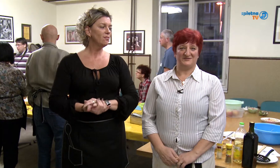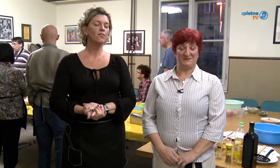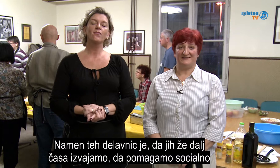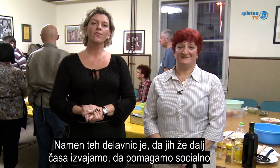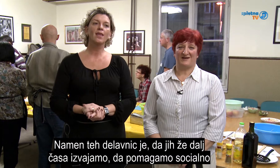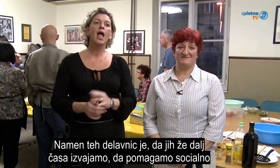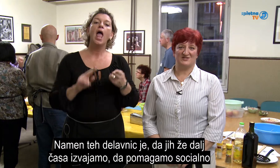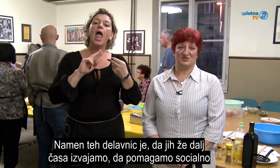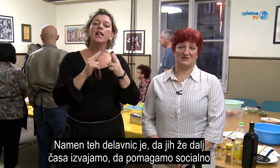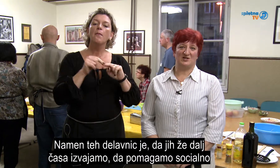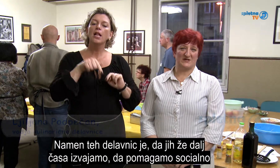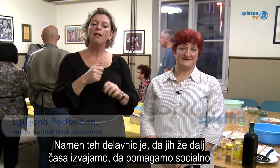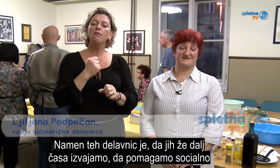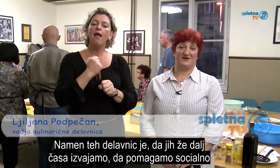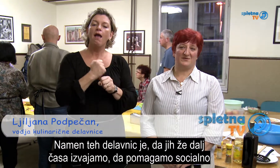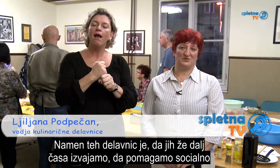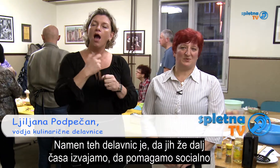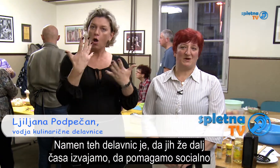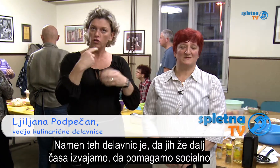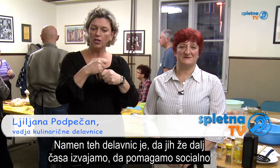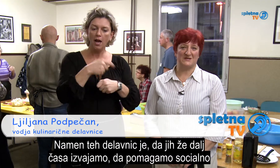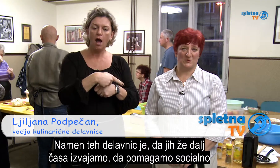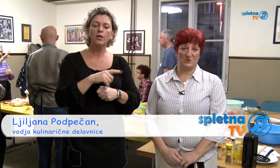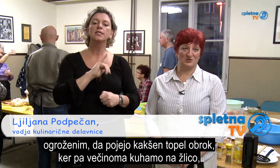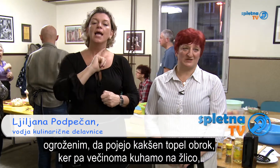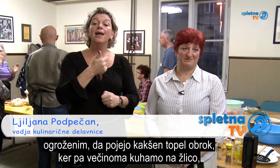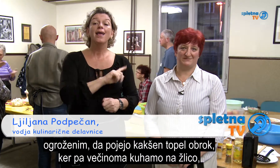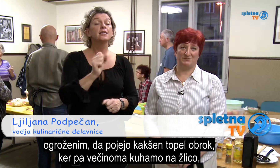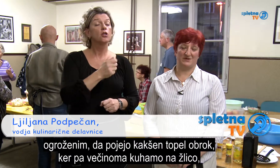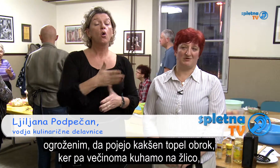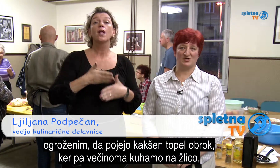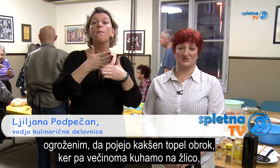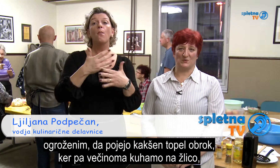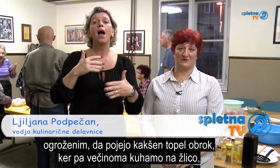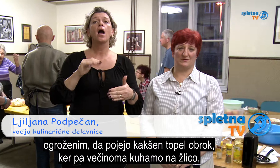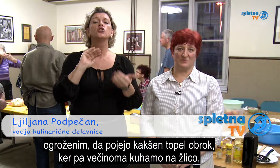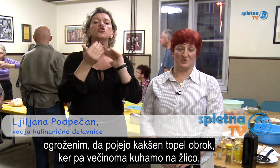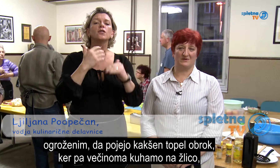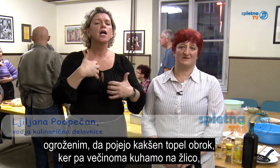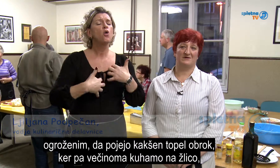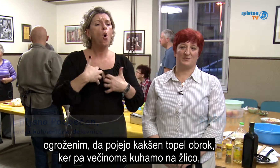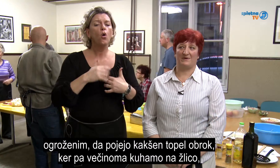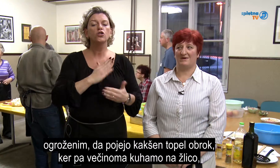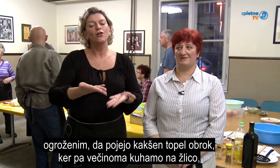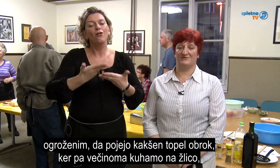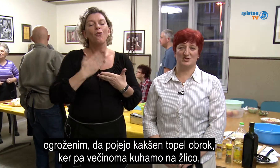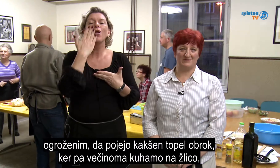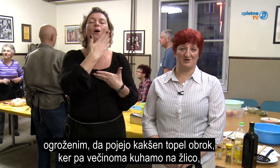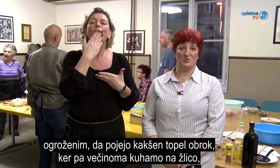Namen teh delavnic je že dalj časa izvajamo, da pomagamo socialno ogroženim, da pojejo kakšen topel obrok. Ker pa večinoma kuhamo